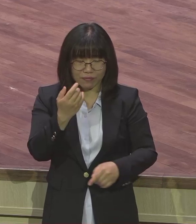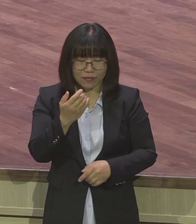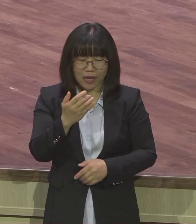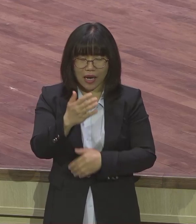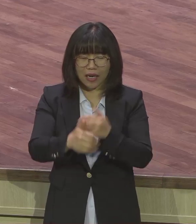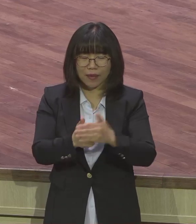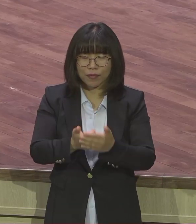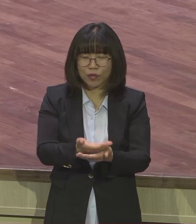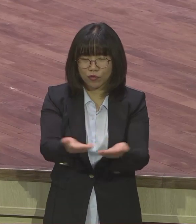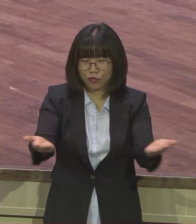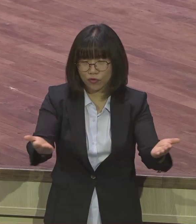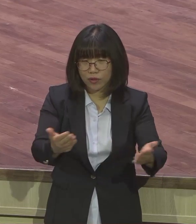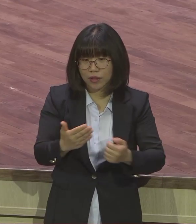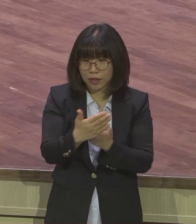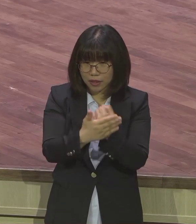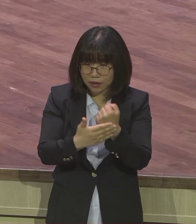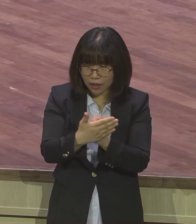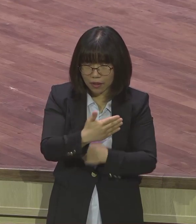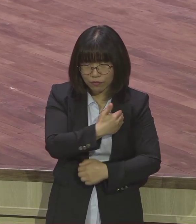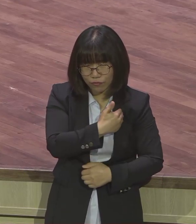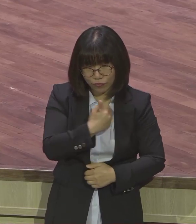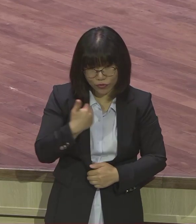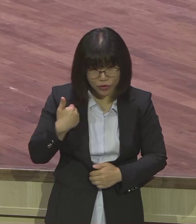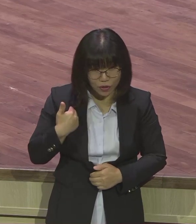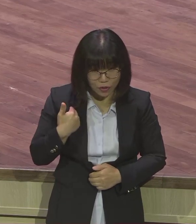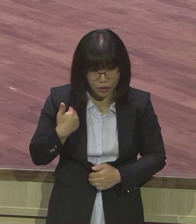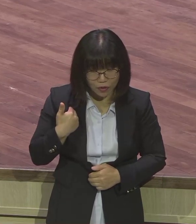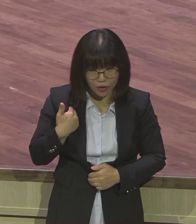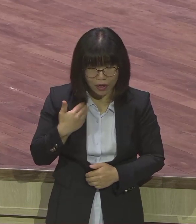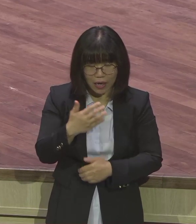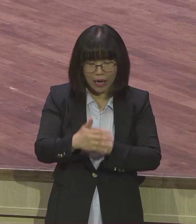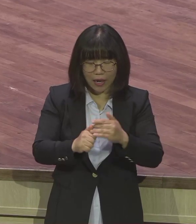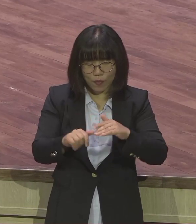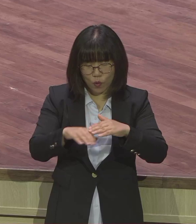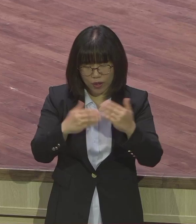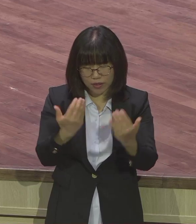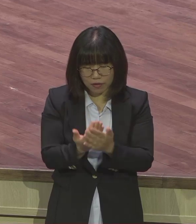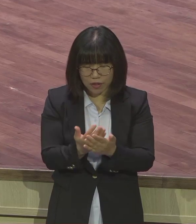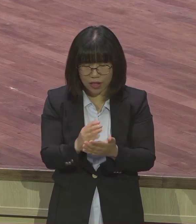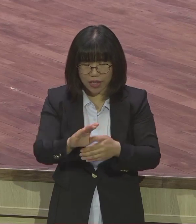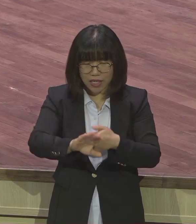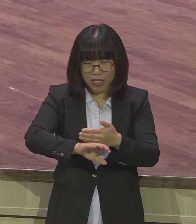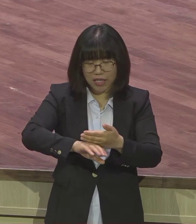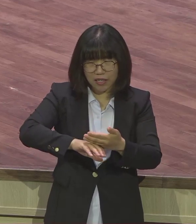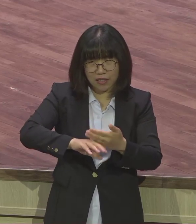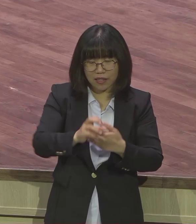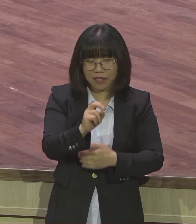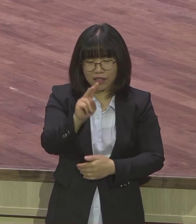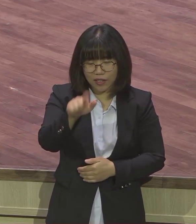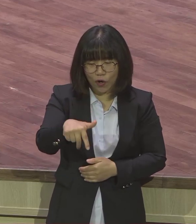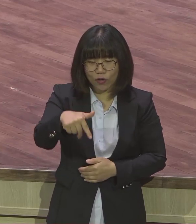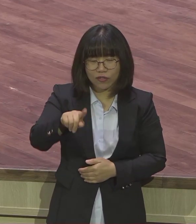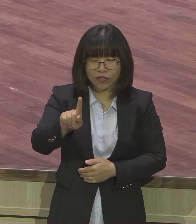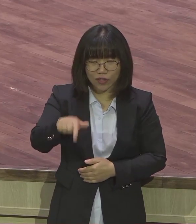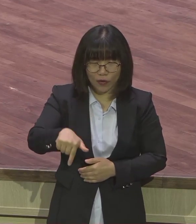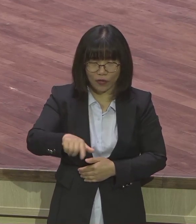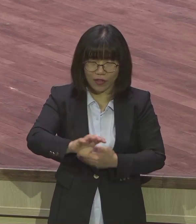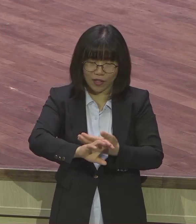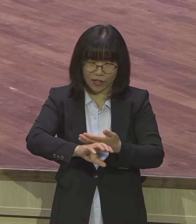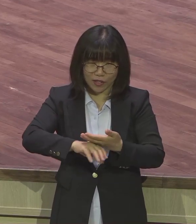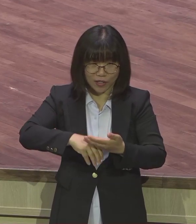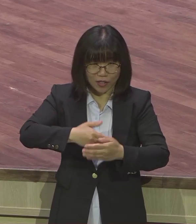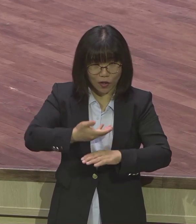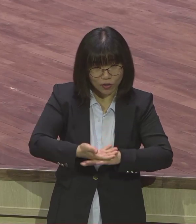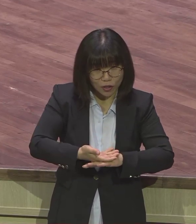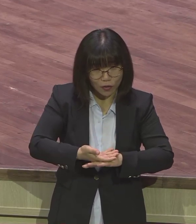풍성하세요. 역전시키시는 하나님. 여러분 지금 어려움 당합니까? 그것을요